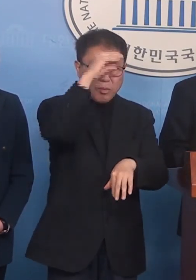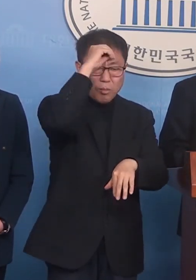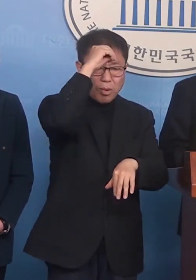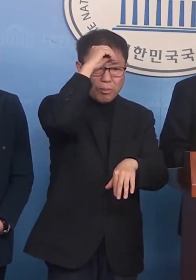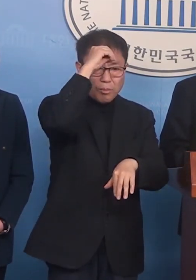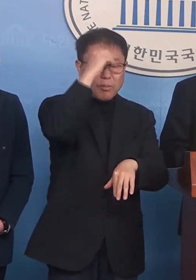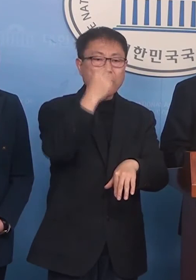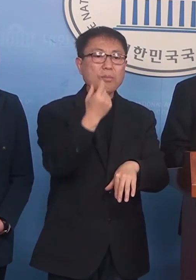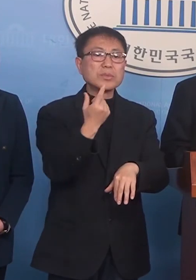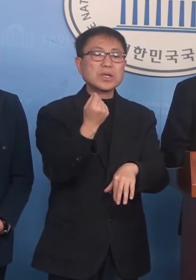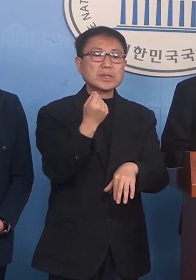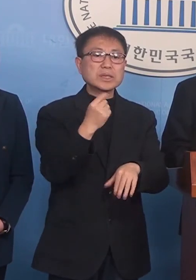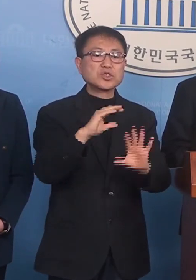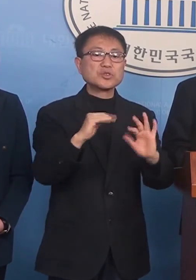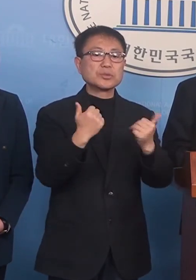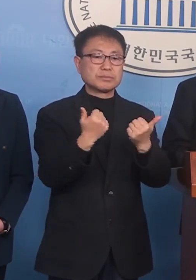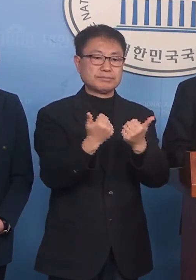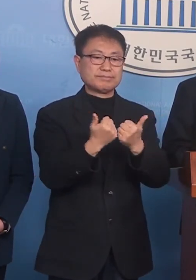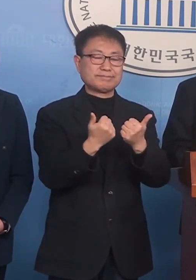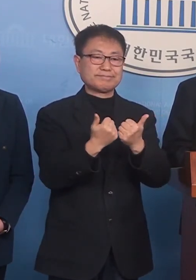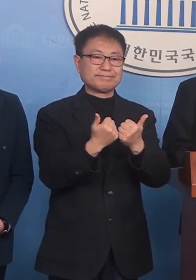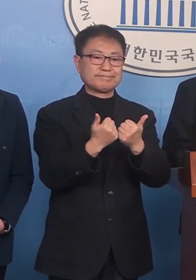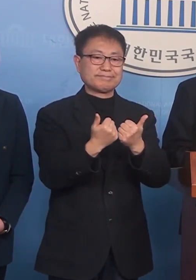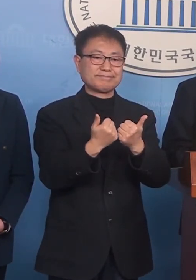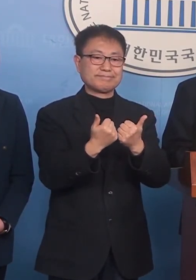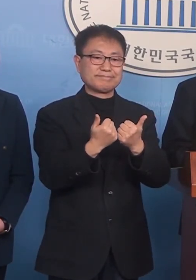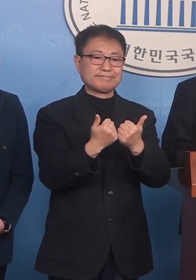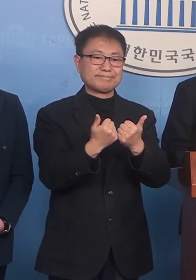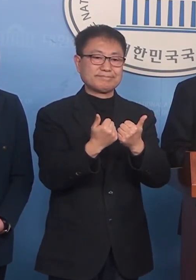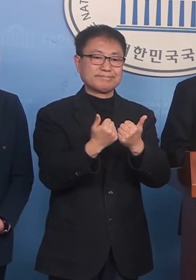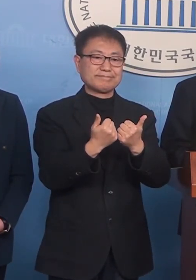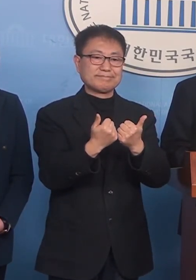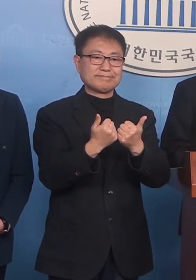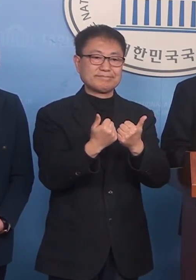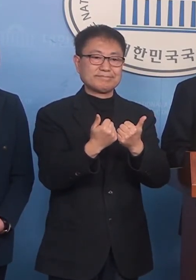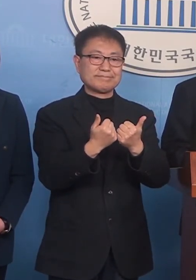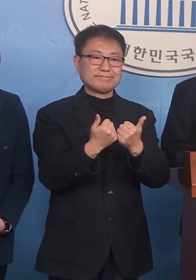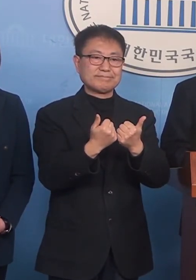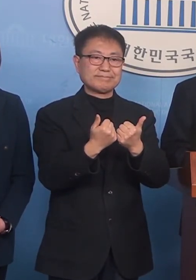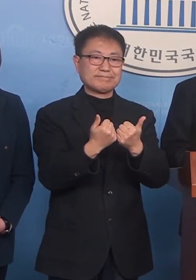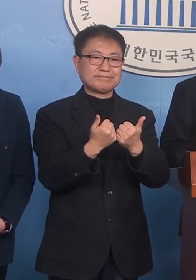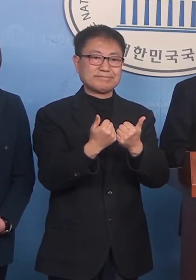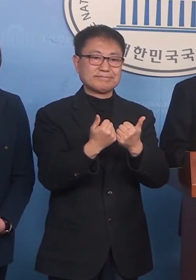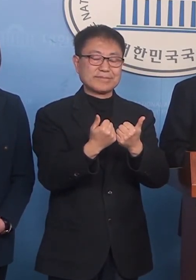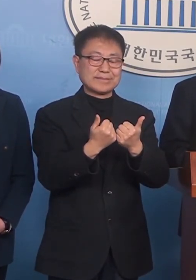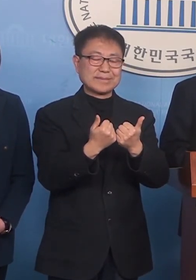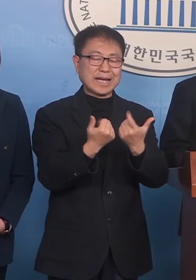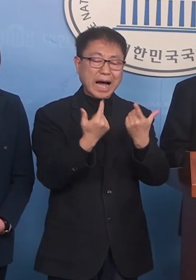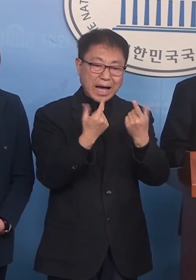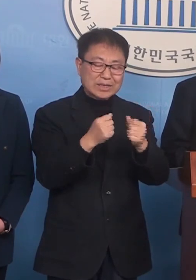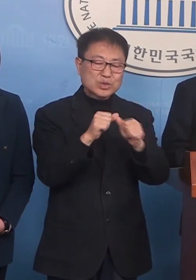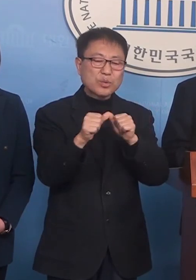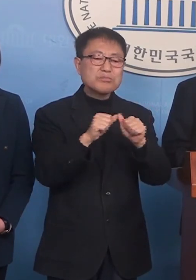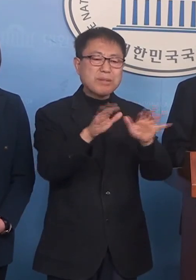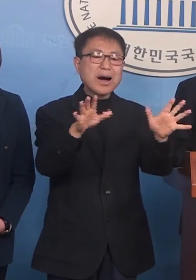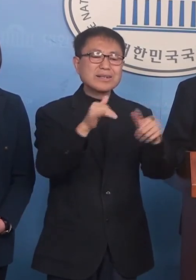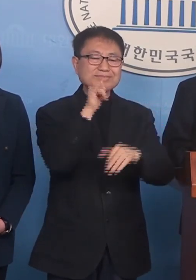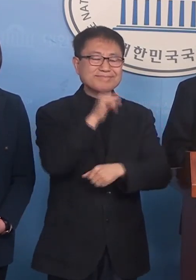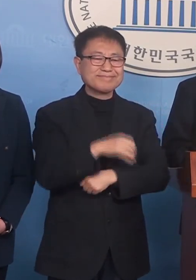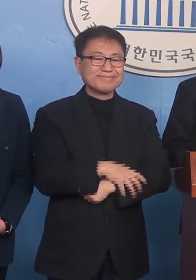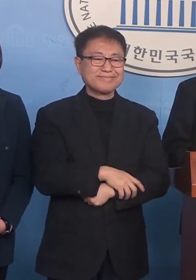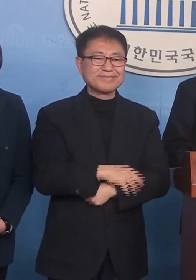모범적인 국회의원 지역 활동으로서의 소문나 있습니다.